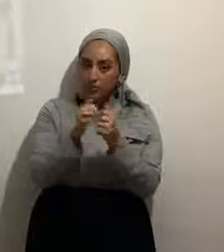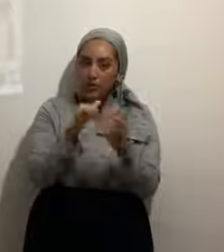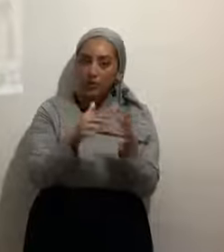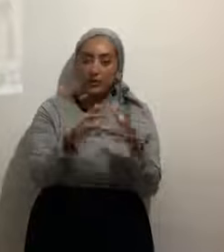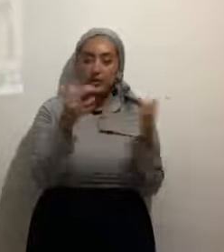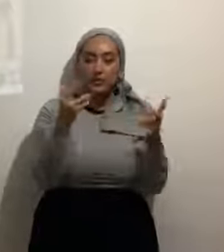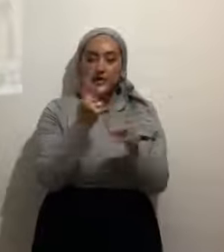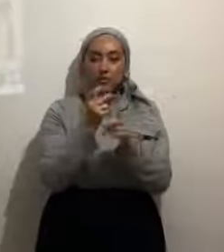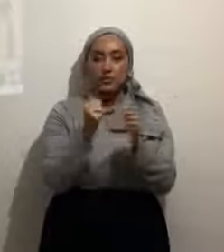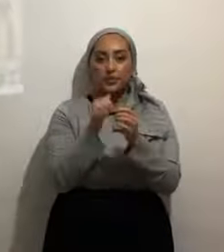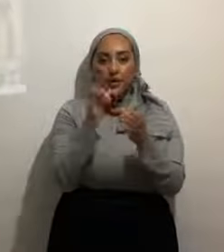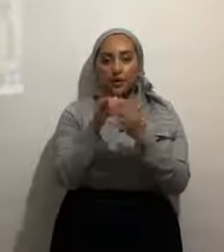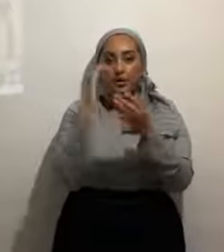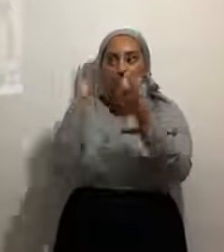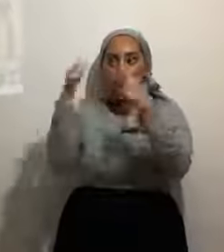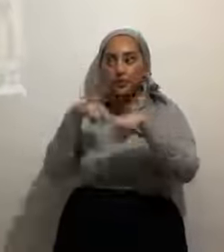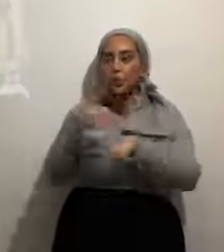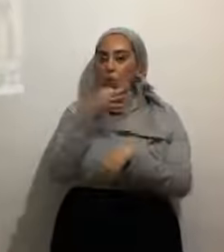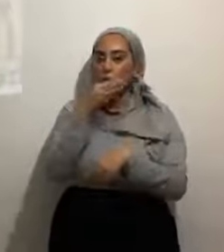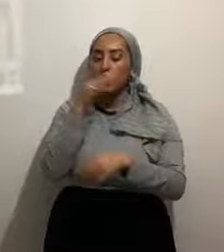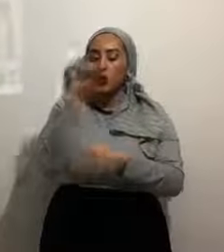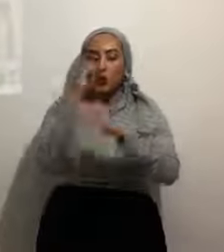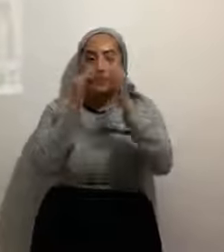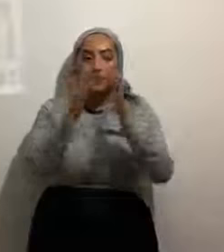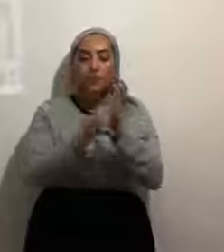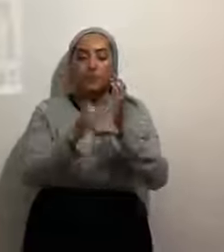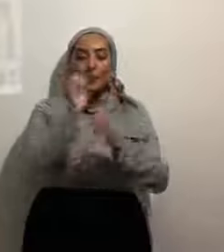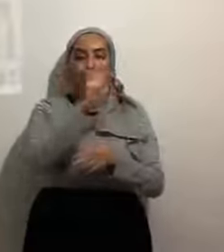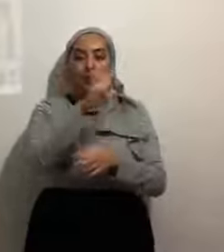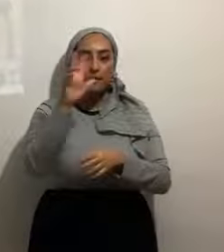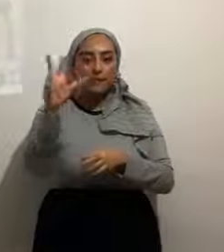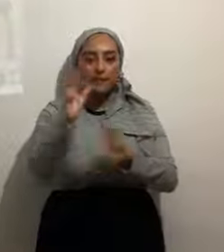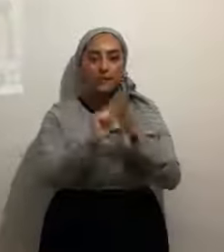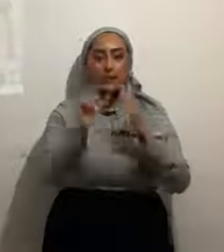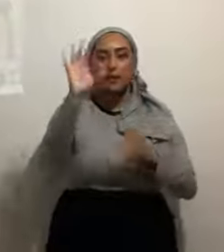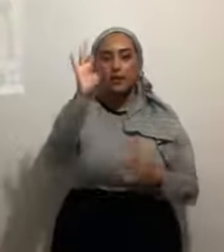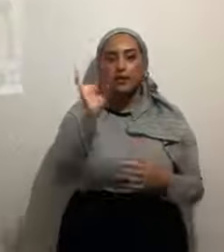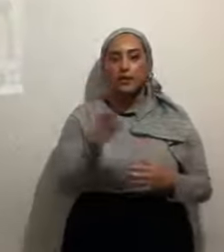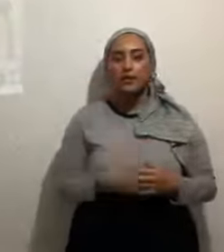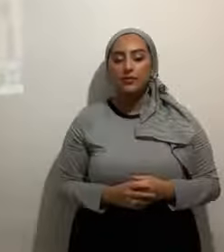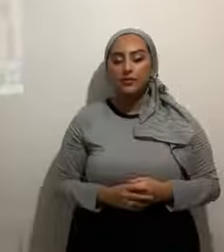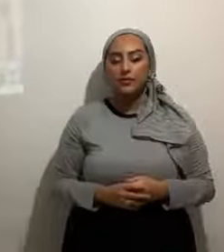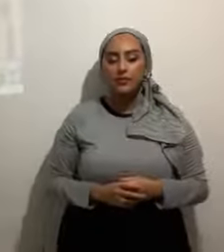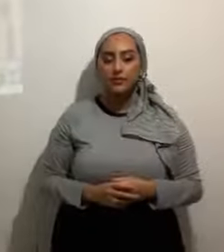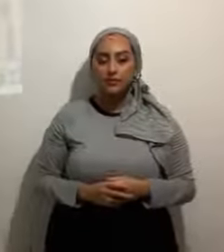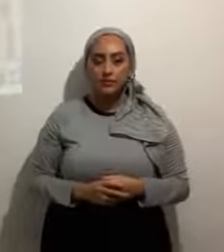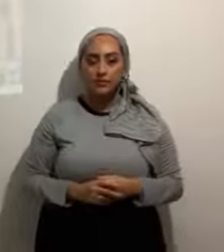cuidado. Él viene. Isaías 53, verso 9. Su sepulcro fue con los ricos.